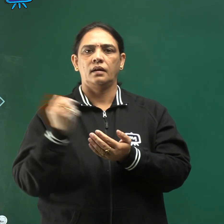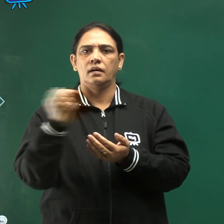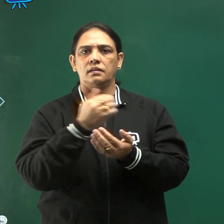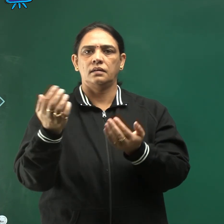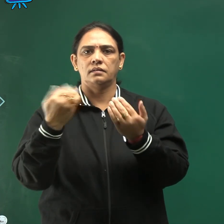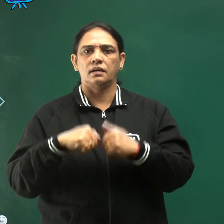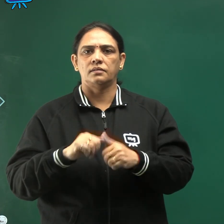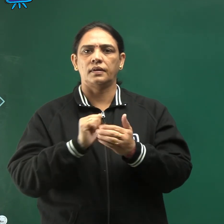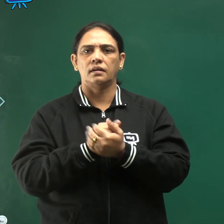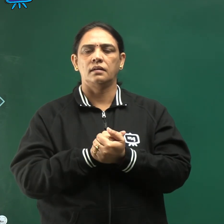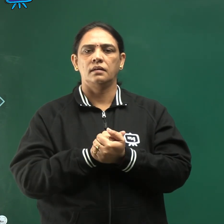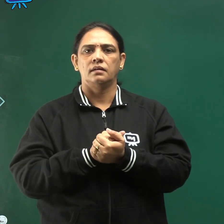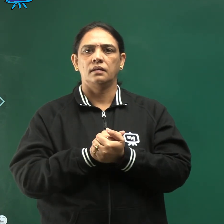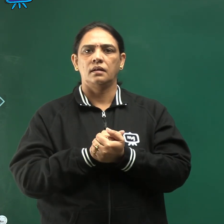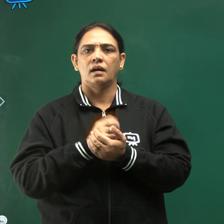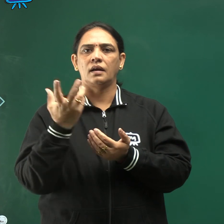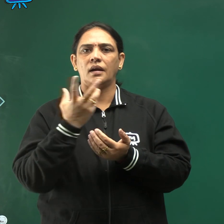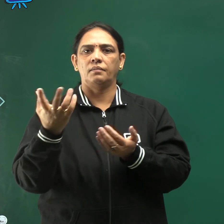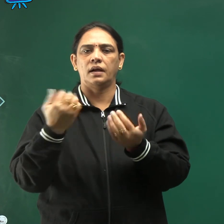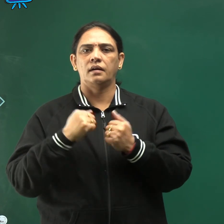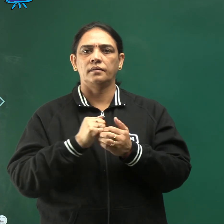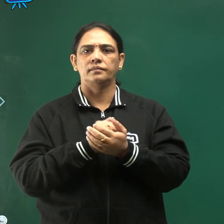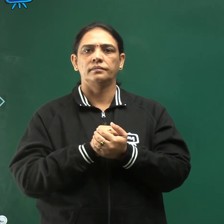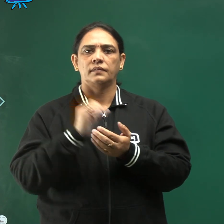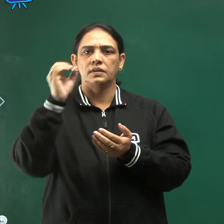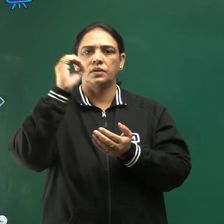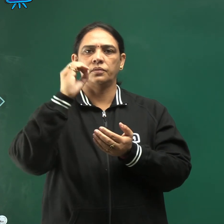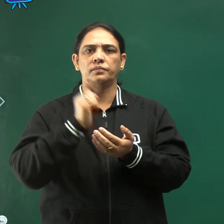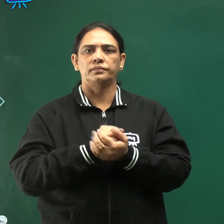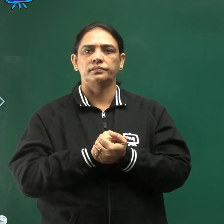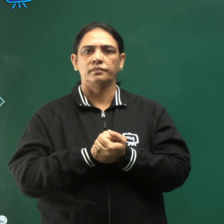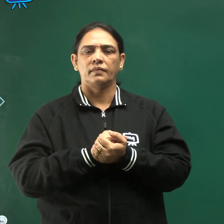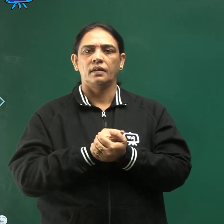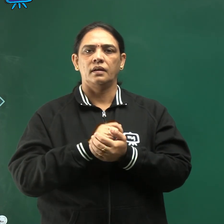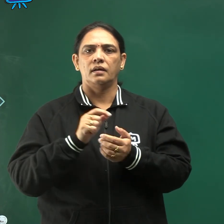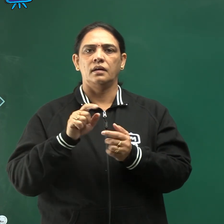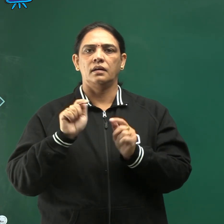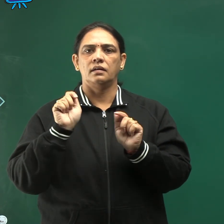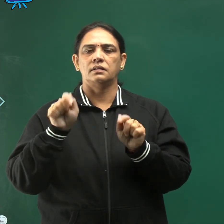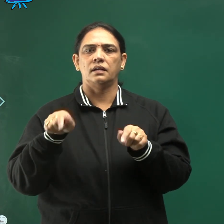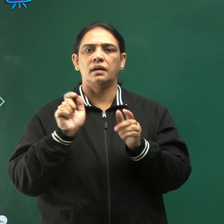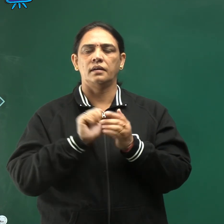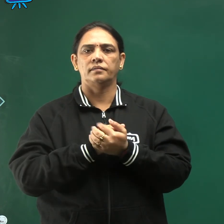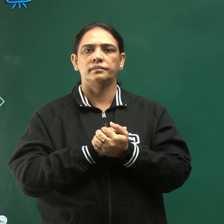शेषफल कितना मिला? 0। अतः